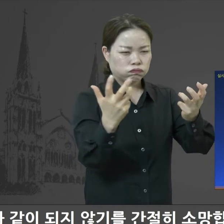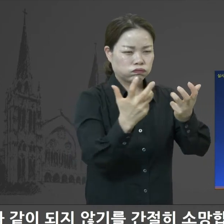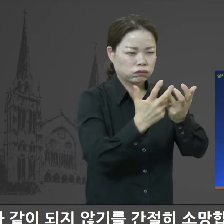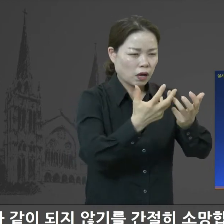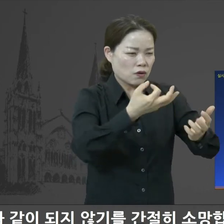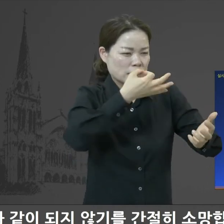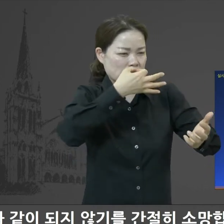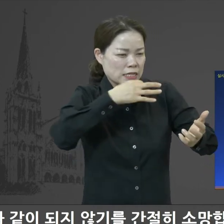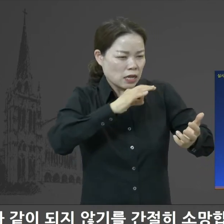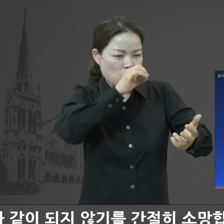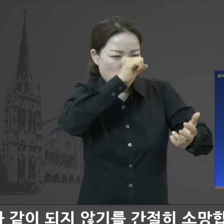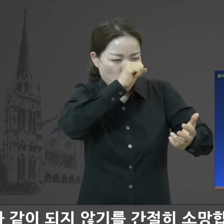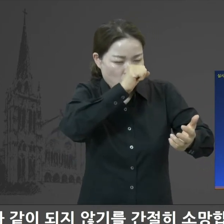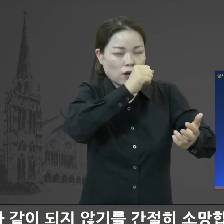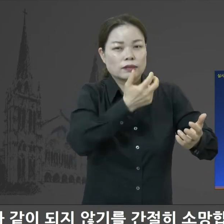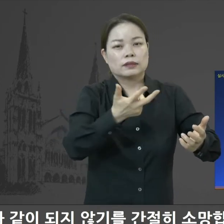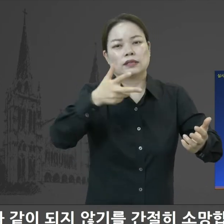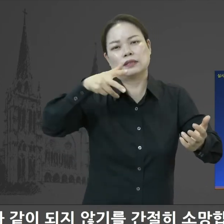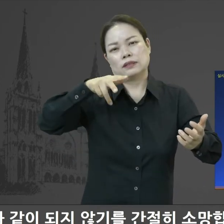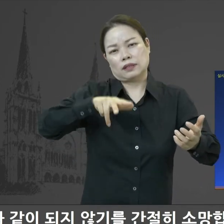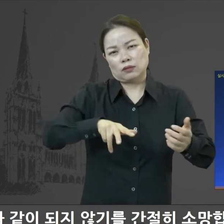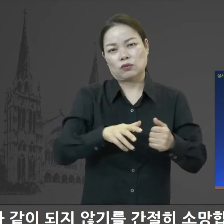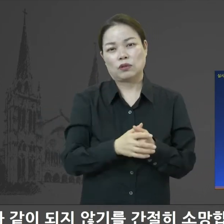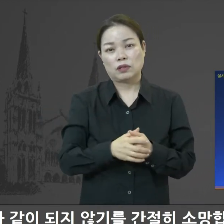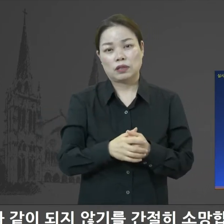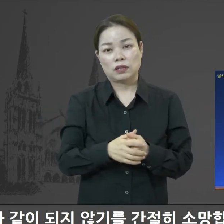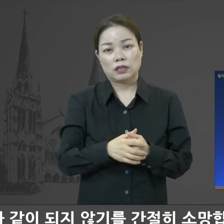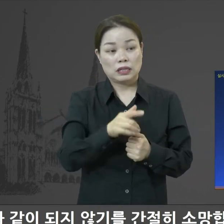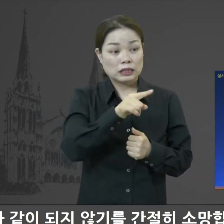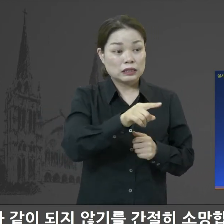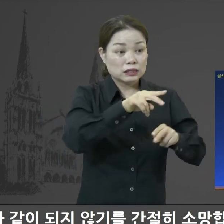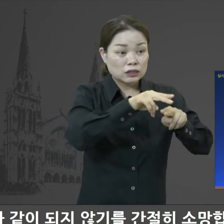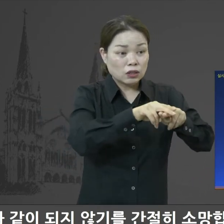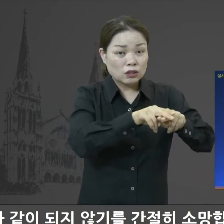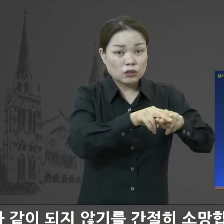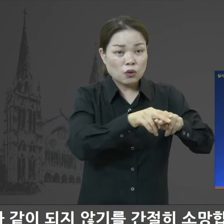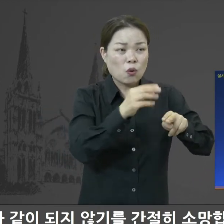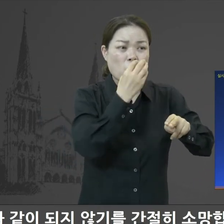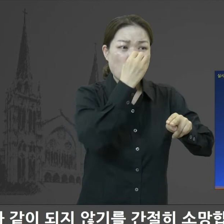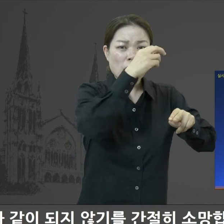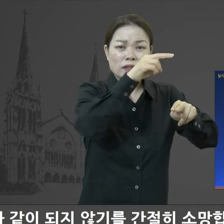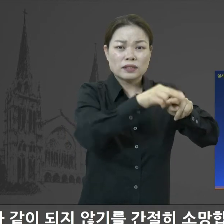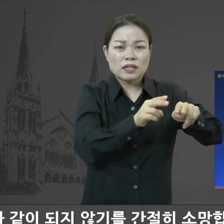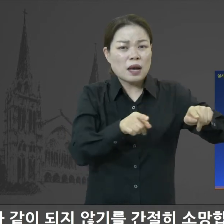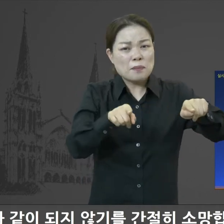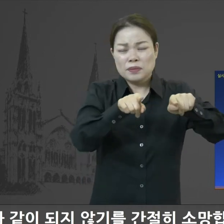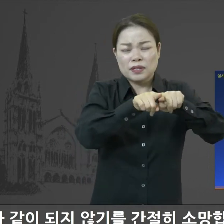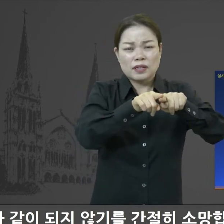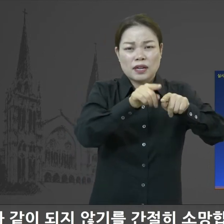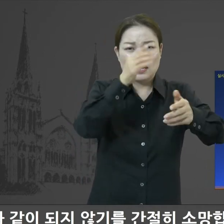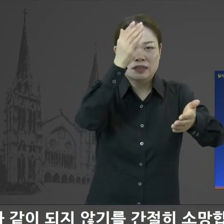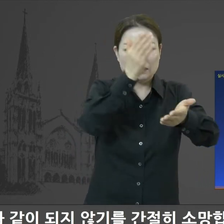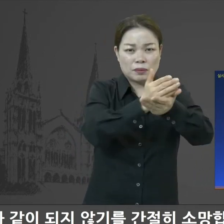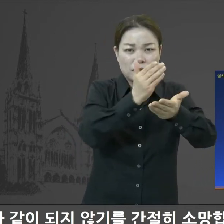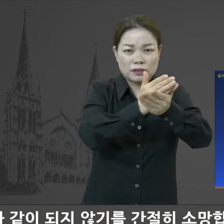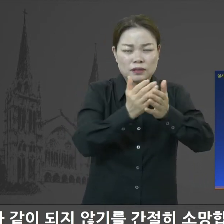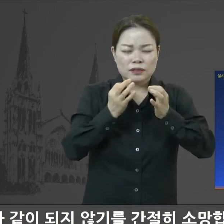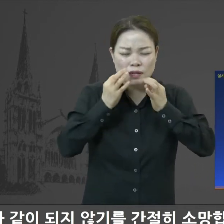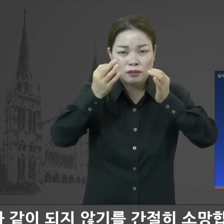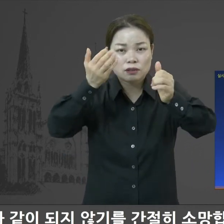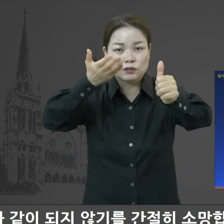주고 기름져 보이고 풍요로워 보여도, 여러분 그의 자리에, 그 오만한 자의 자리에 앉지 않기를 간절히